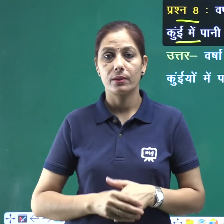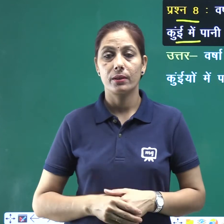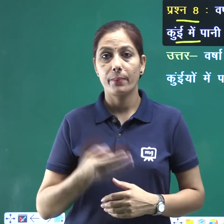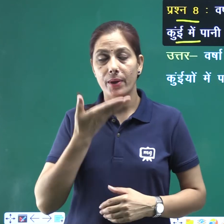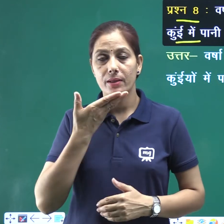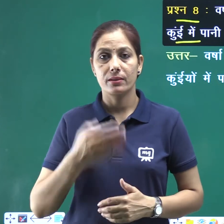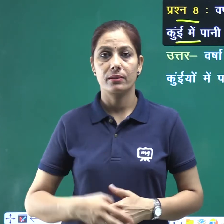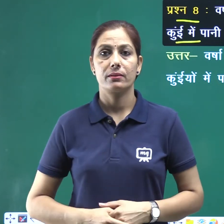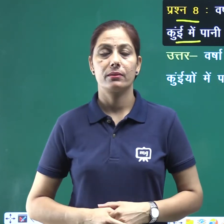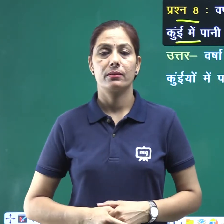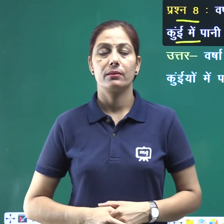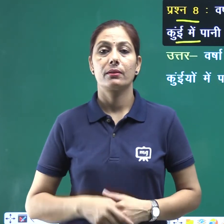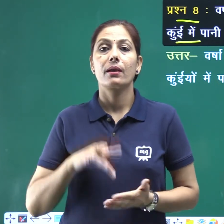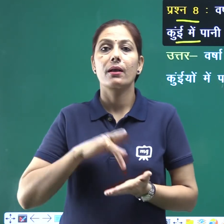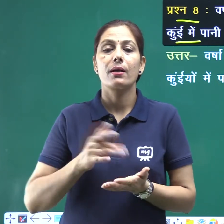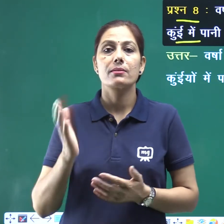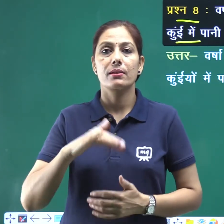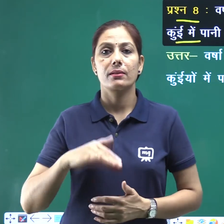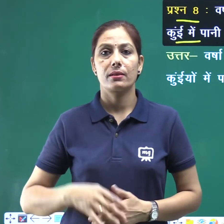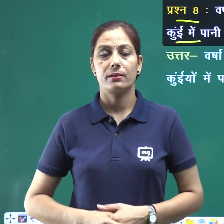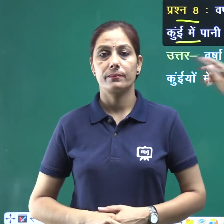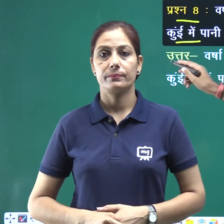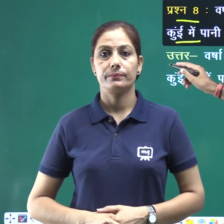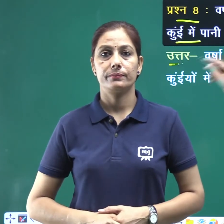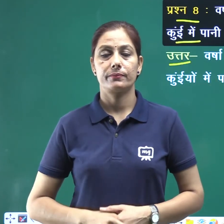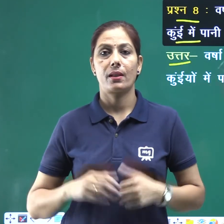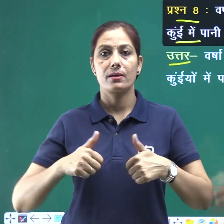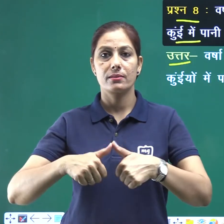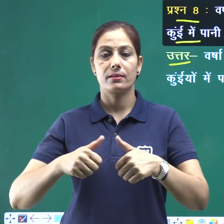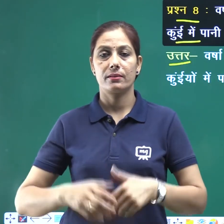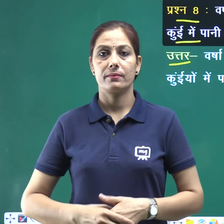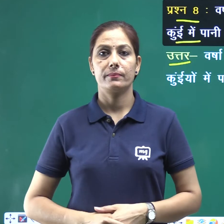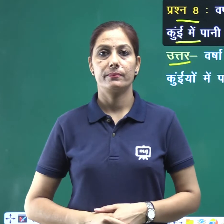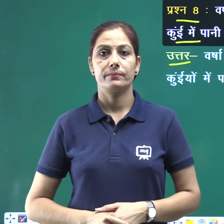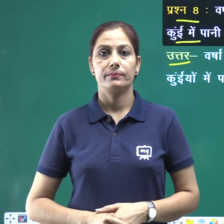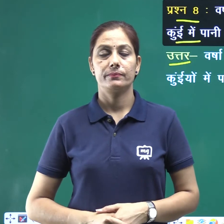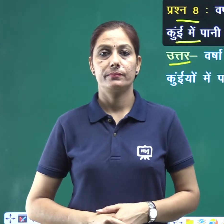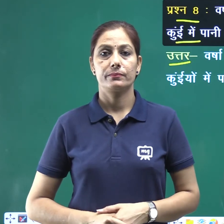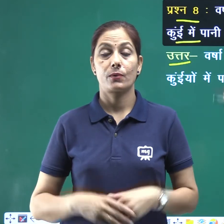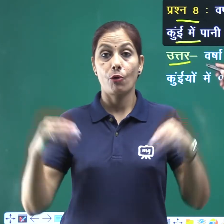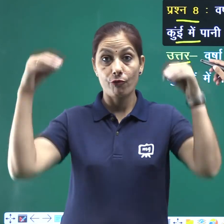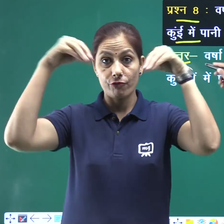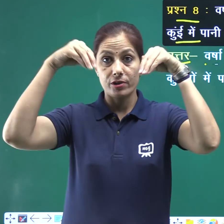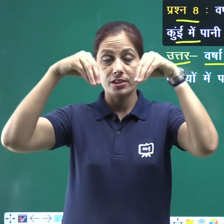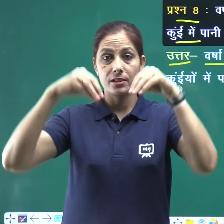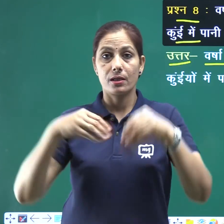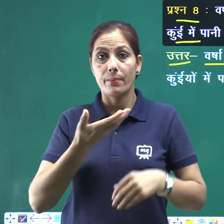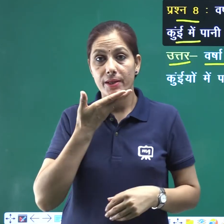पानी कहां से आता है? उत्तर है, वर्षा जल की